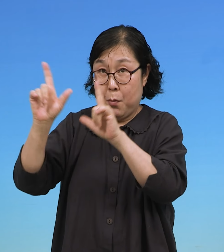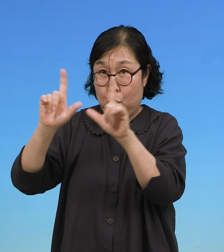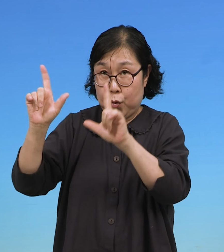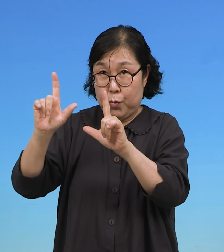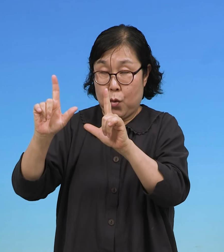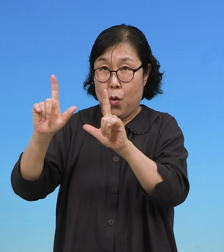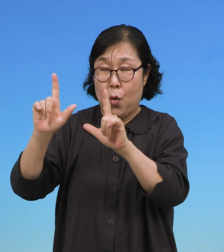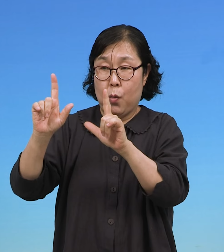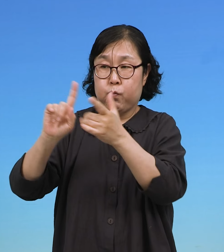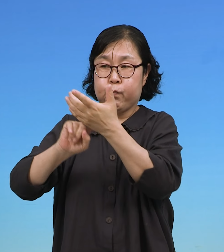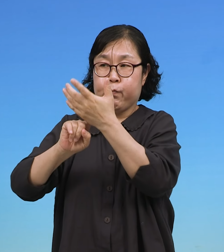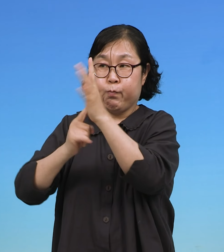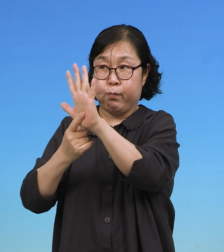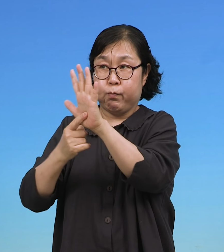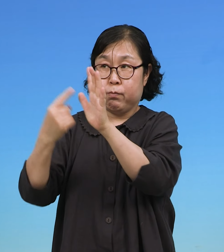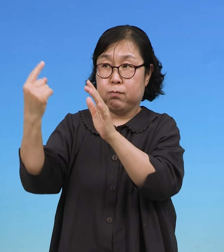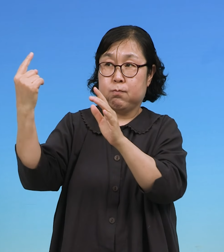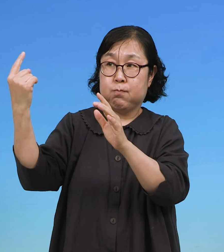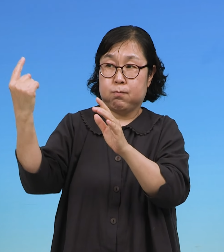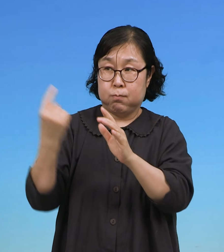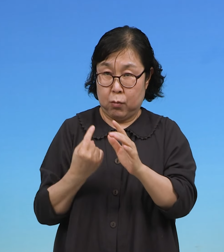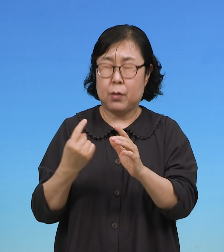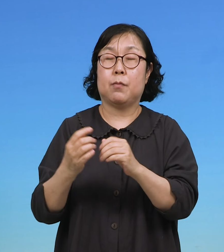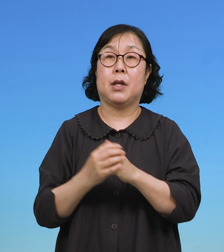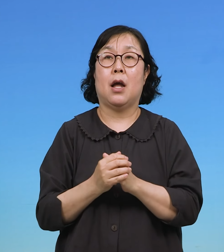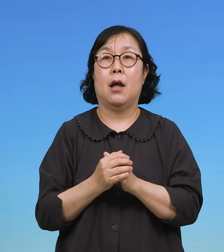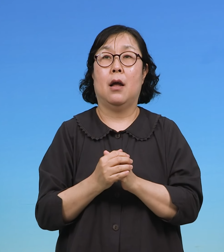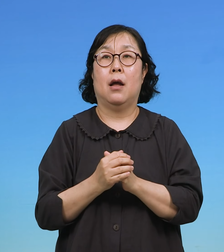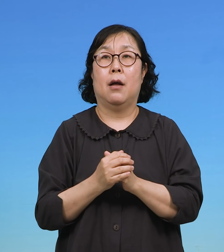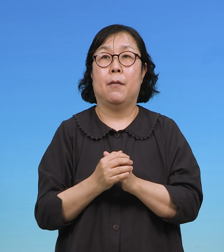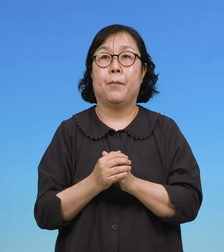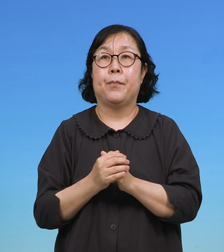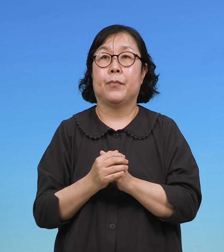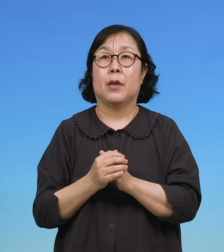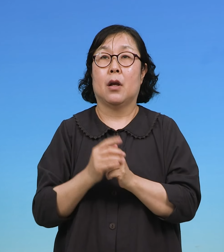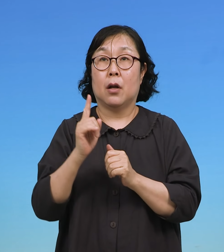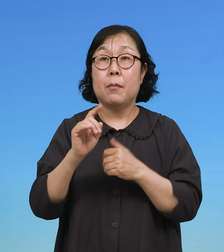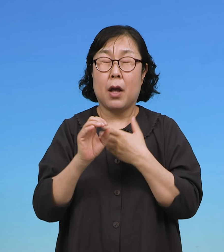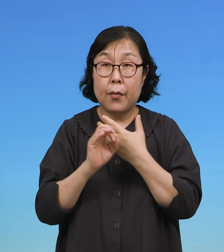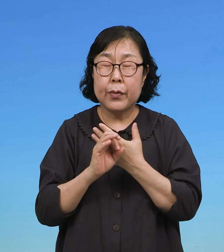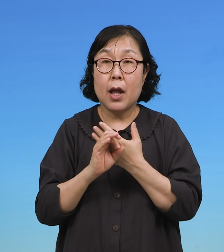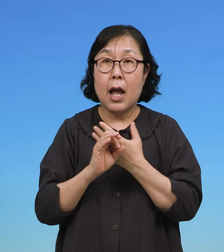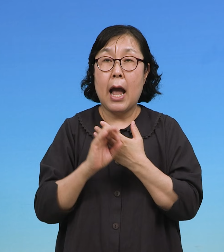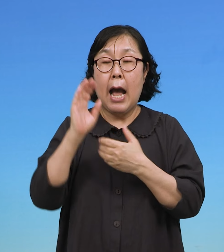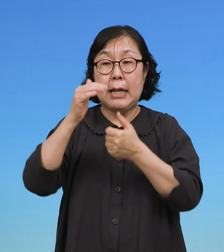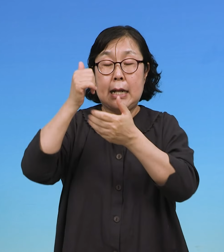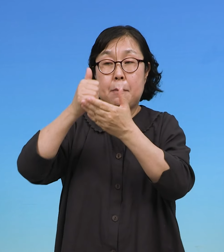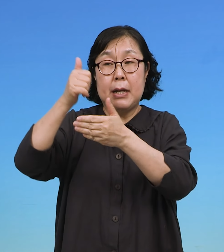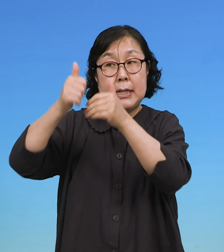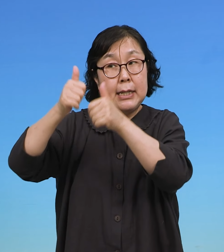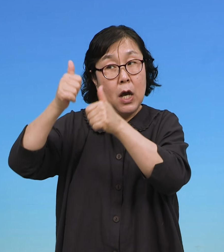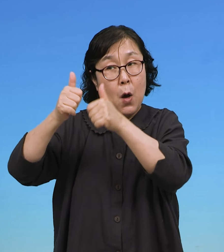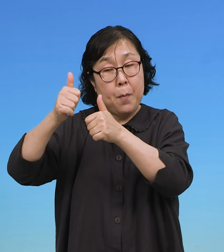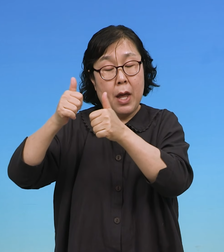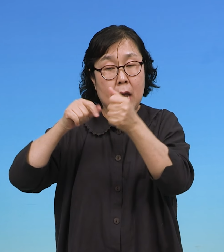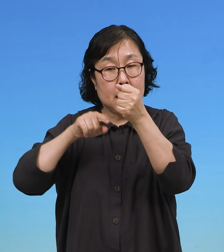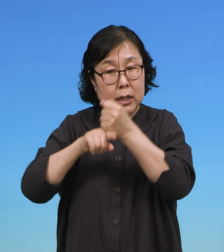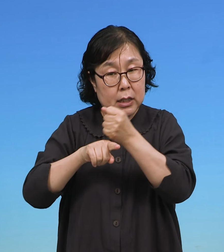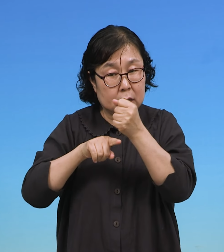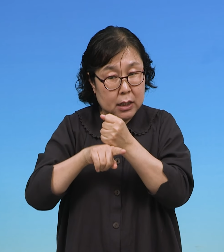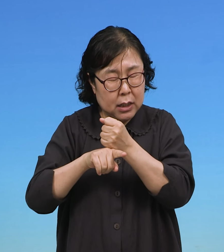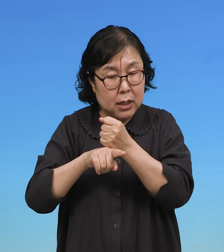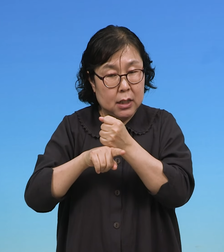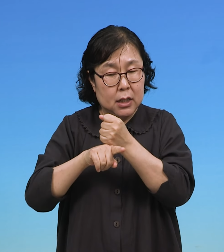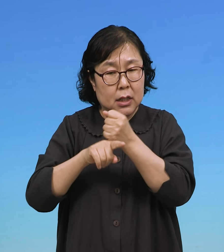모습으로, 나그네의 모습으로 나타나셔서 아브라함을 시험하셨다. 그렇다면은 그 하나님의 시험의